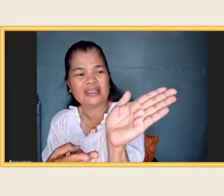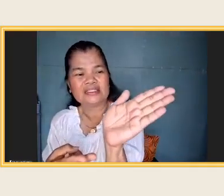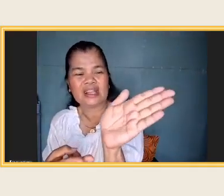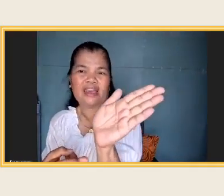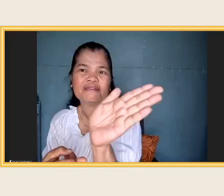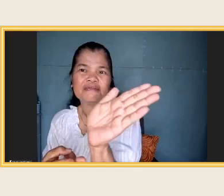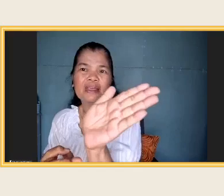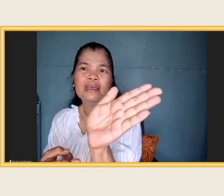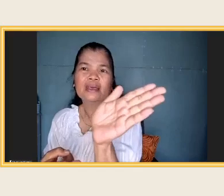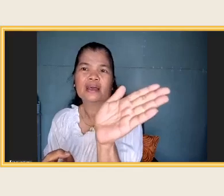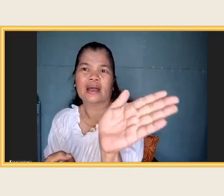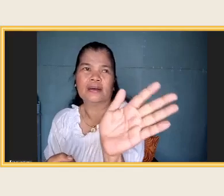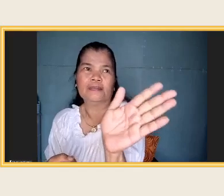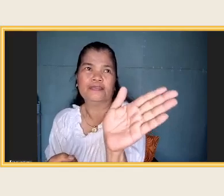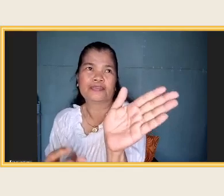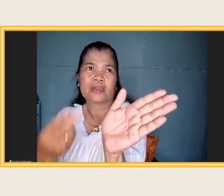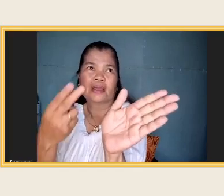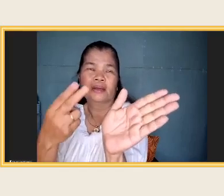yung honest. Left